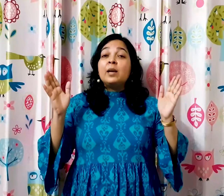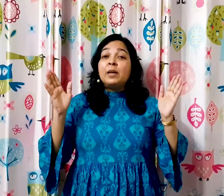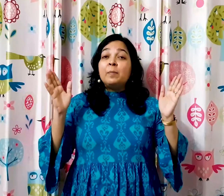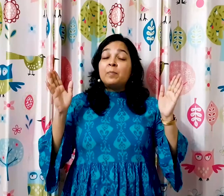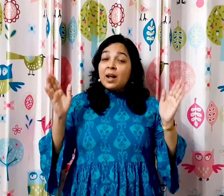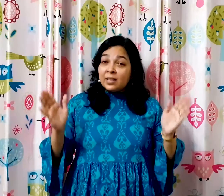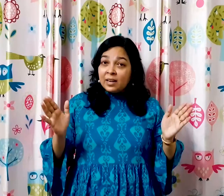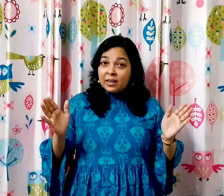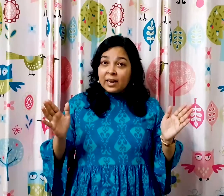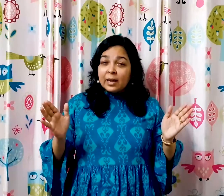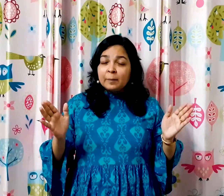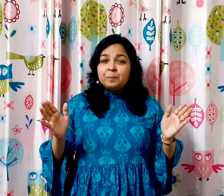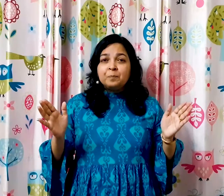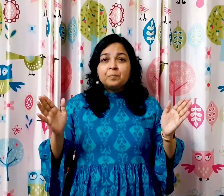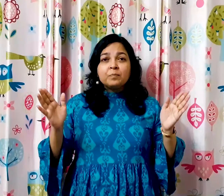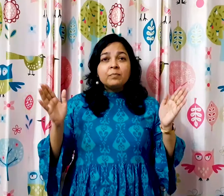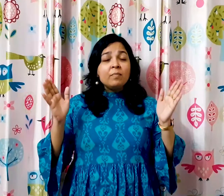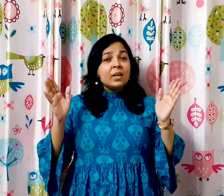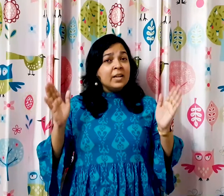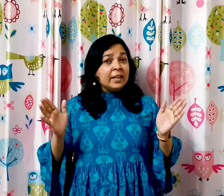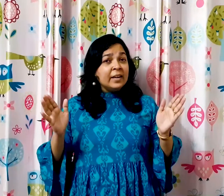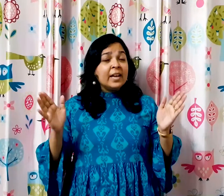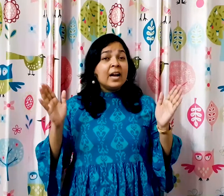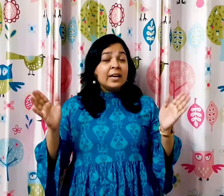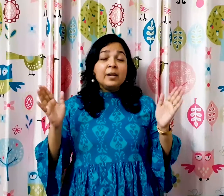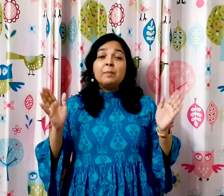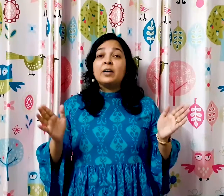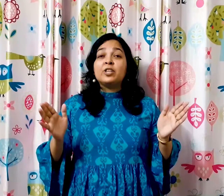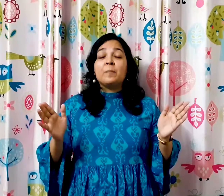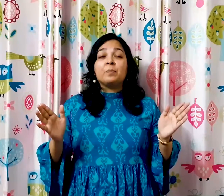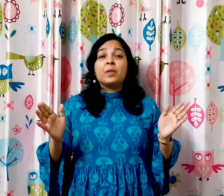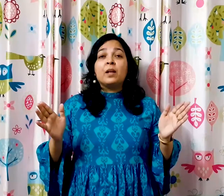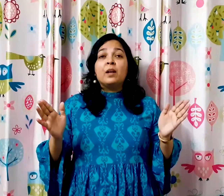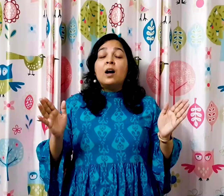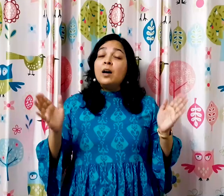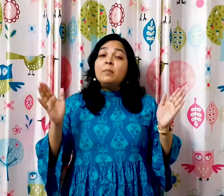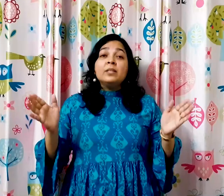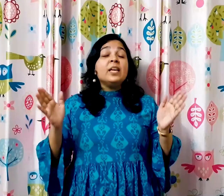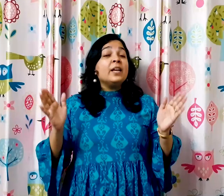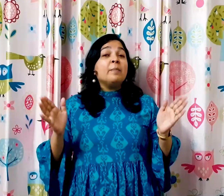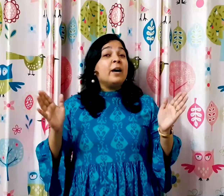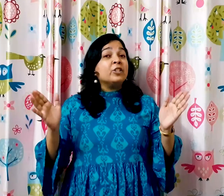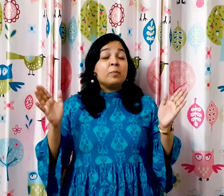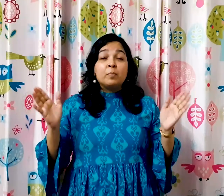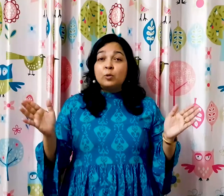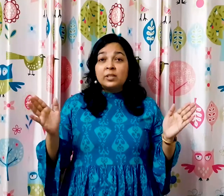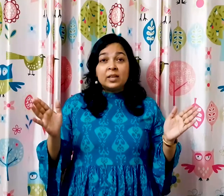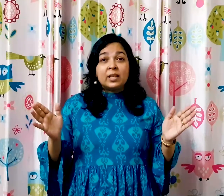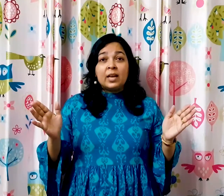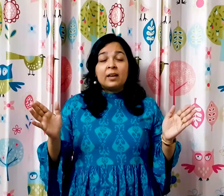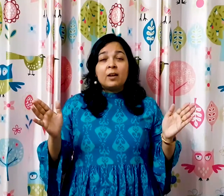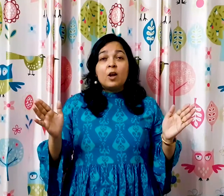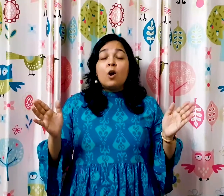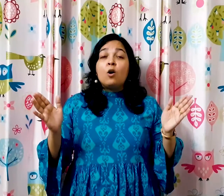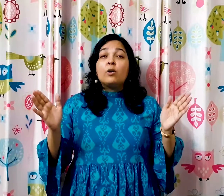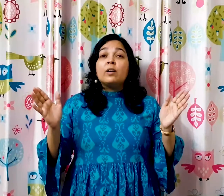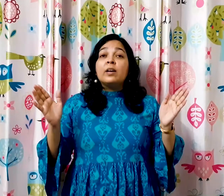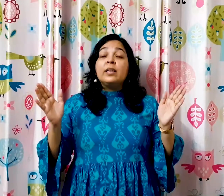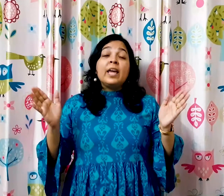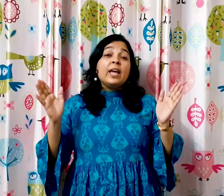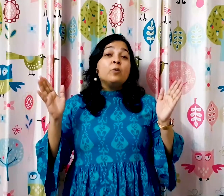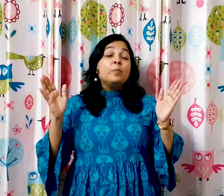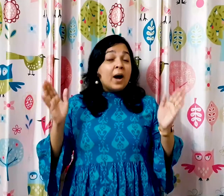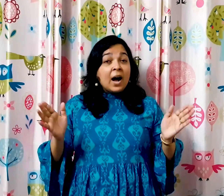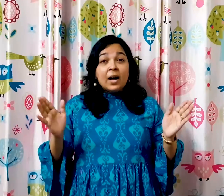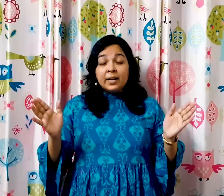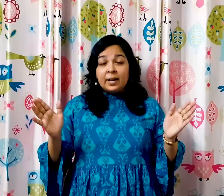के लिए भी प्रार्थना करेंगे। याद रखिए, अन्य भाषा, हर मसीह अन्य भाषा में बोल सकता है और